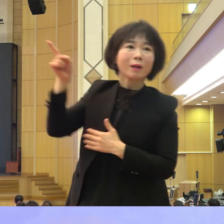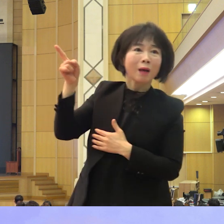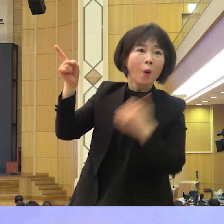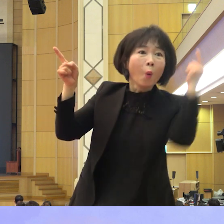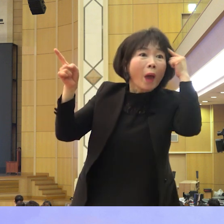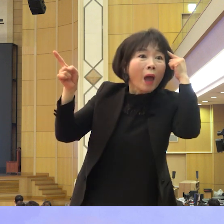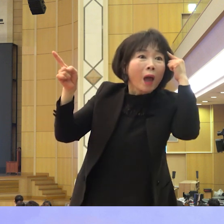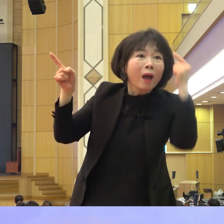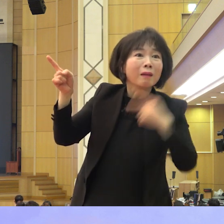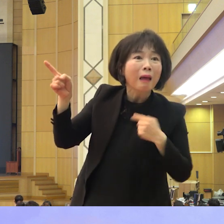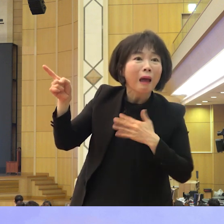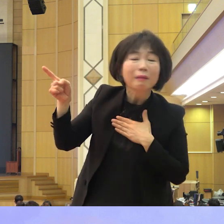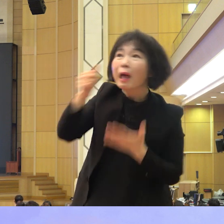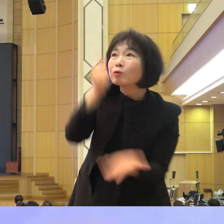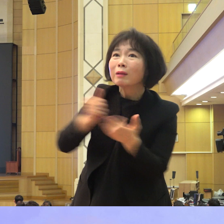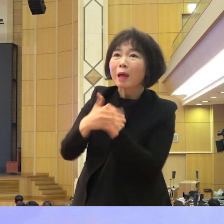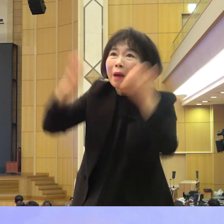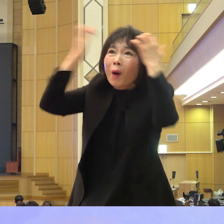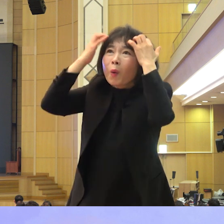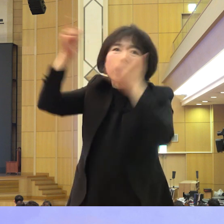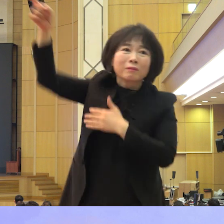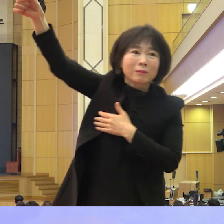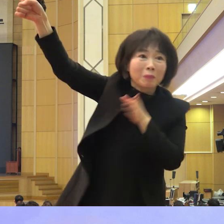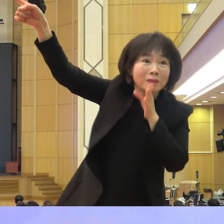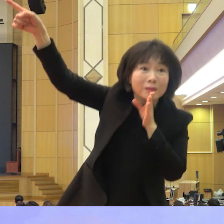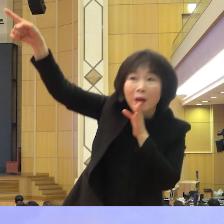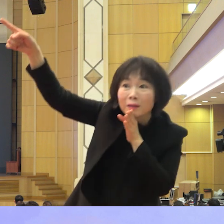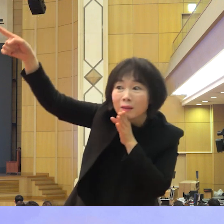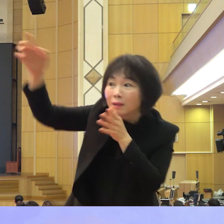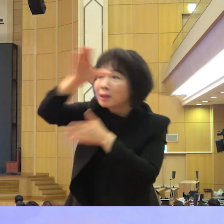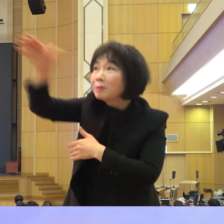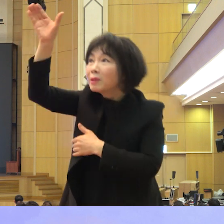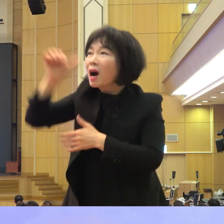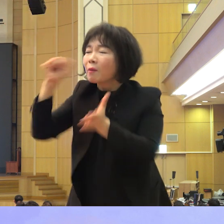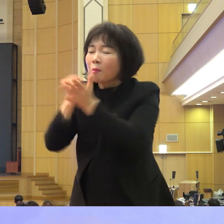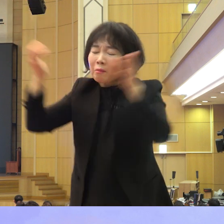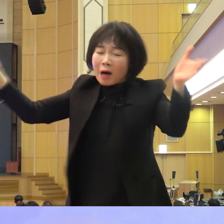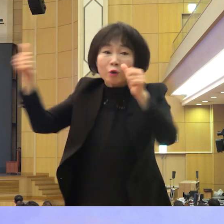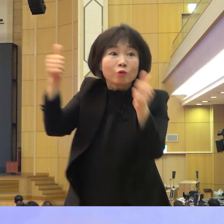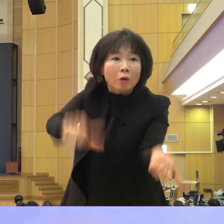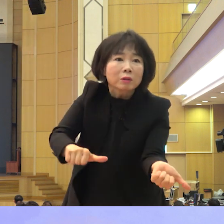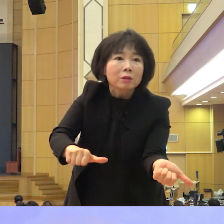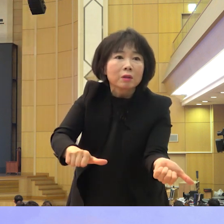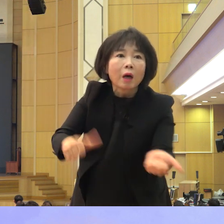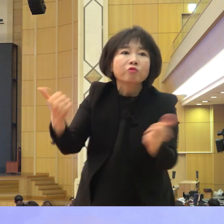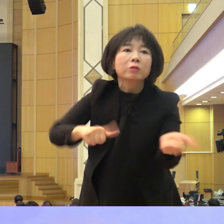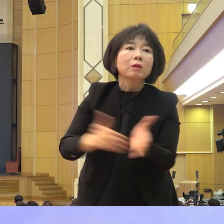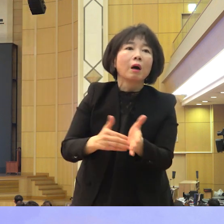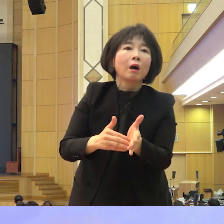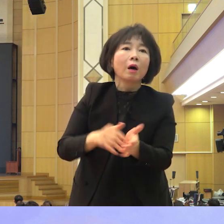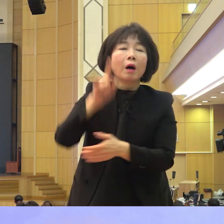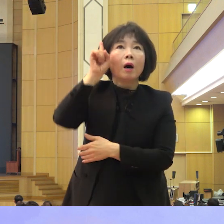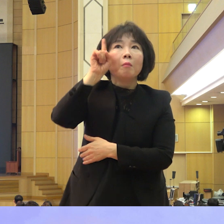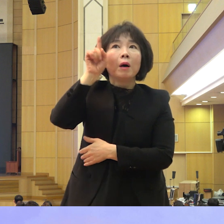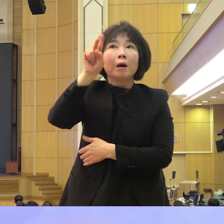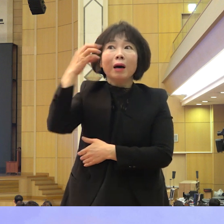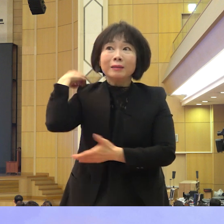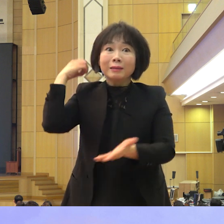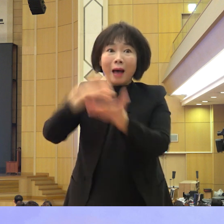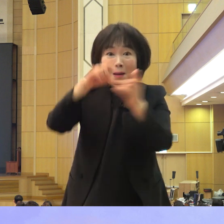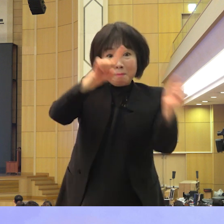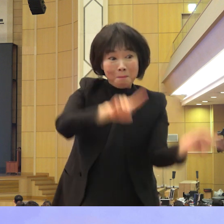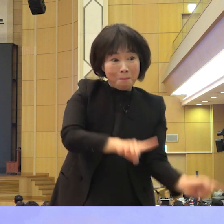고난이죠. 고난을 받고 제3일에 죽으셨다가 3일 만에 죽은 자 가운데서 살아날 것.